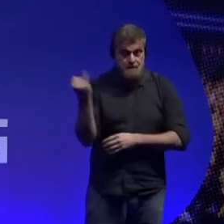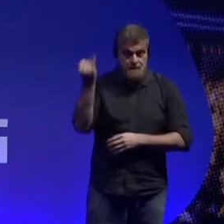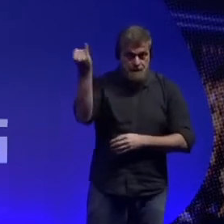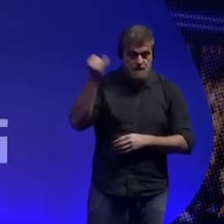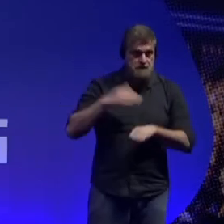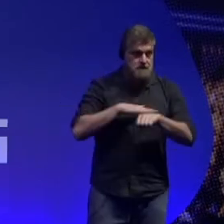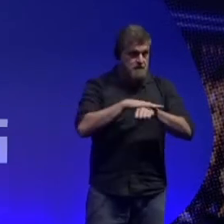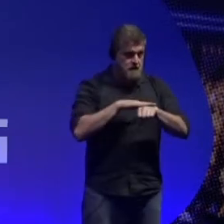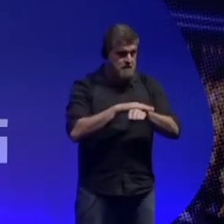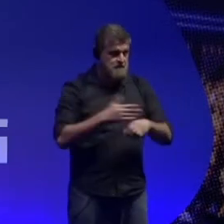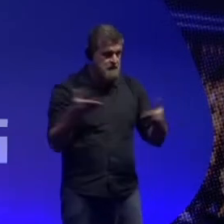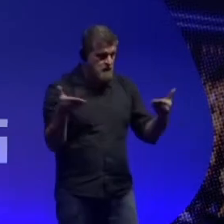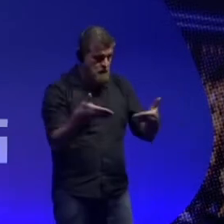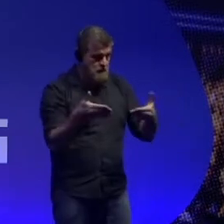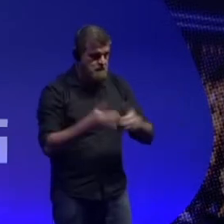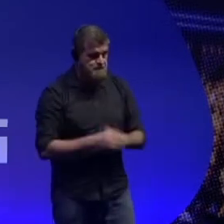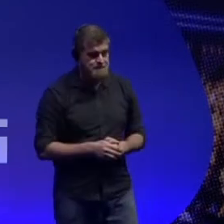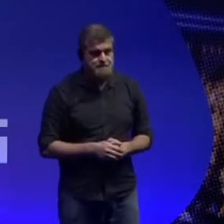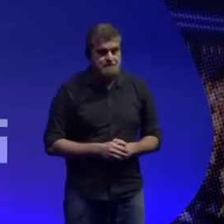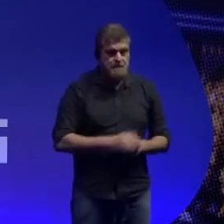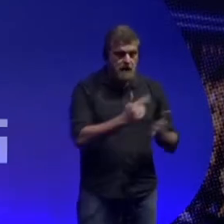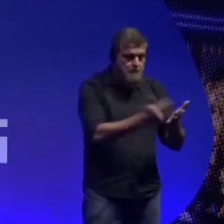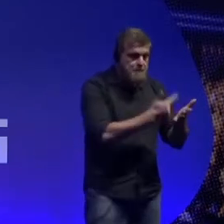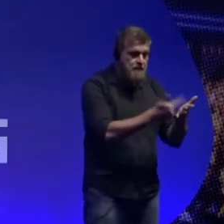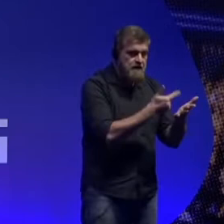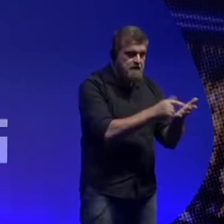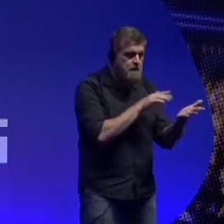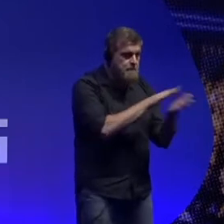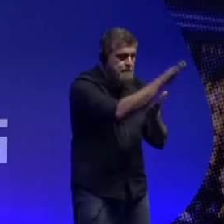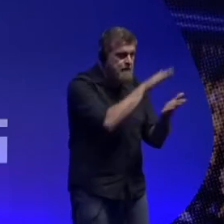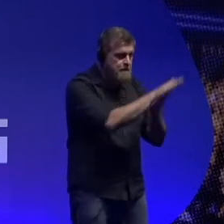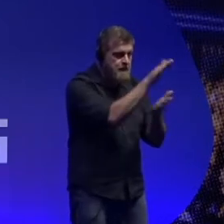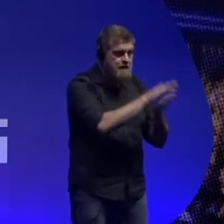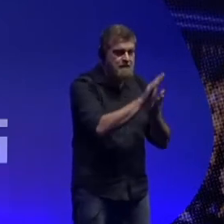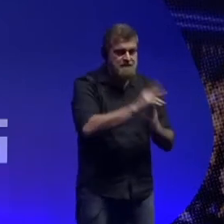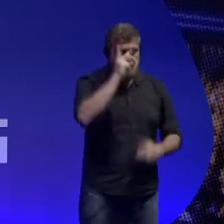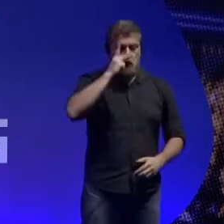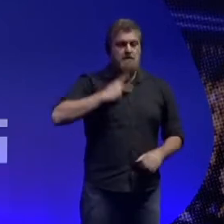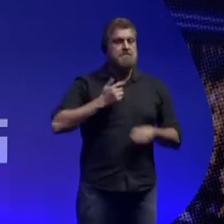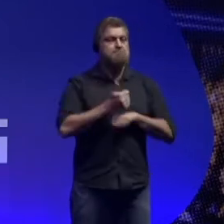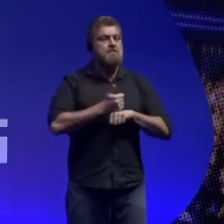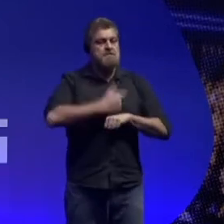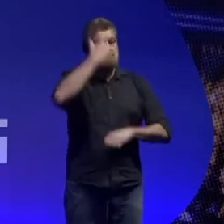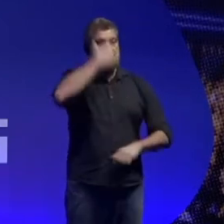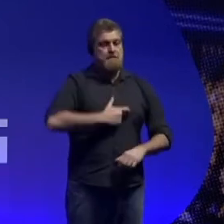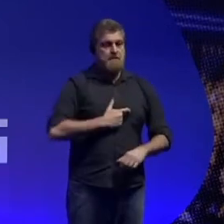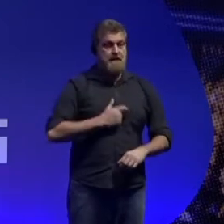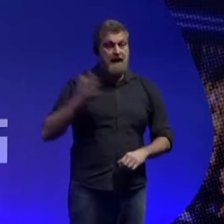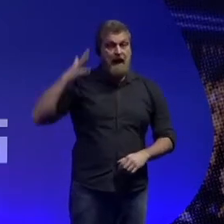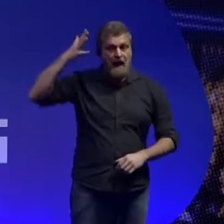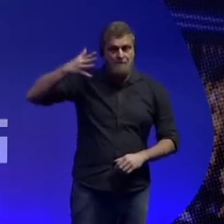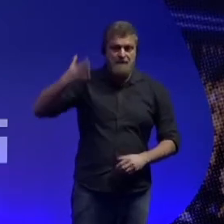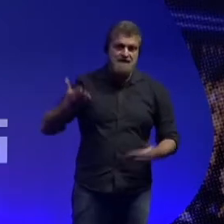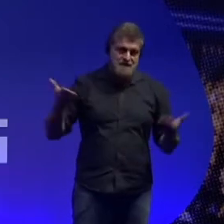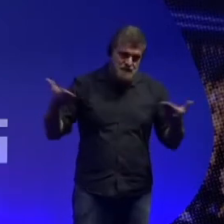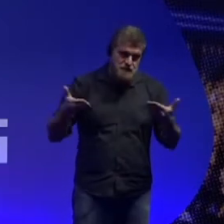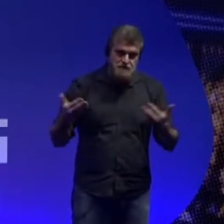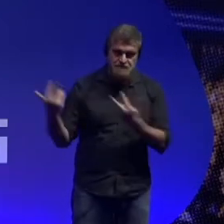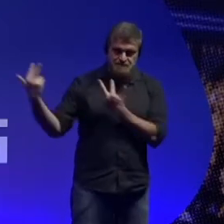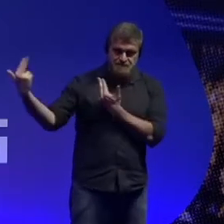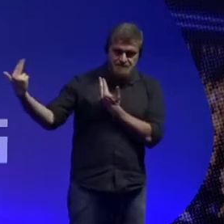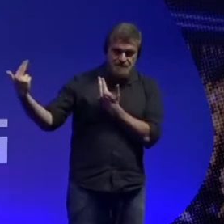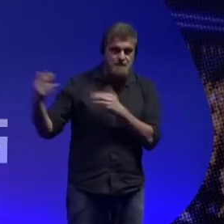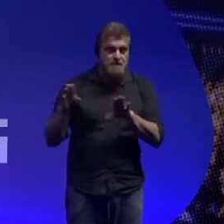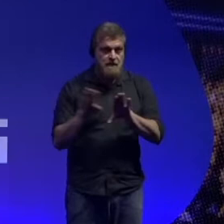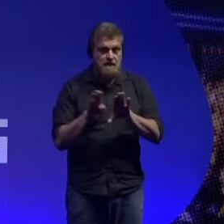conversar um pouco agora. Eu lancei meu livro, ele se chama Seja Egoísta com a Sua Carreira, que é o nome da minha palestra aqui de hoje também. E